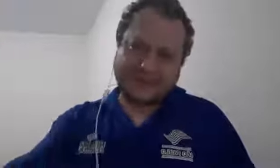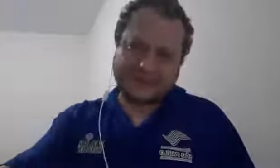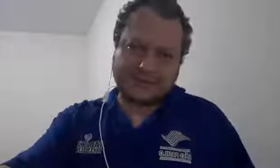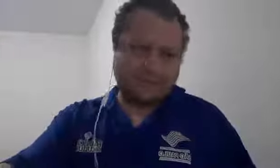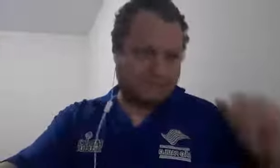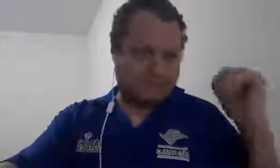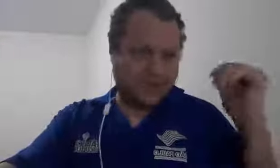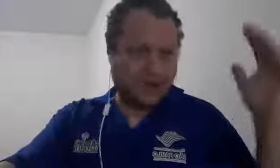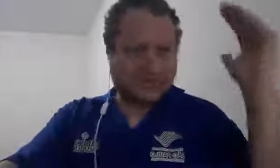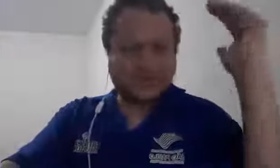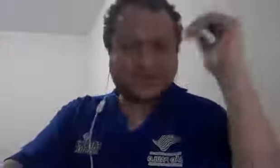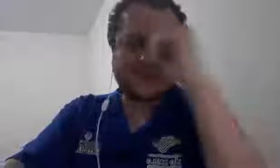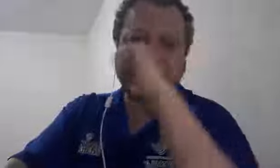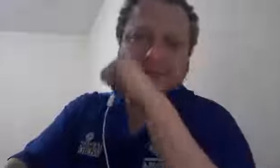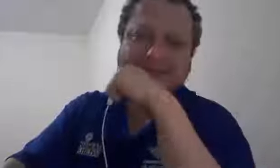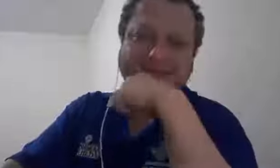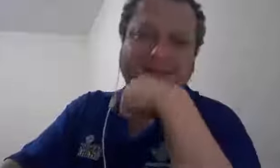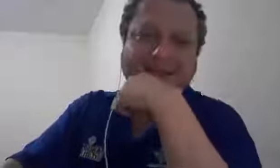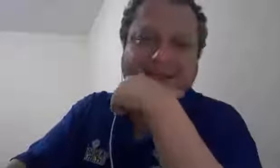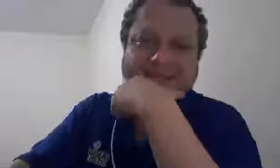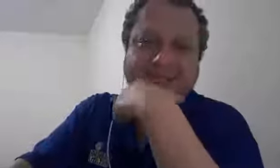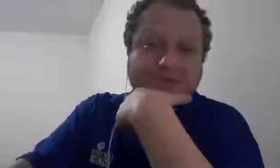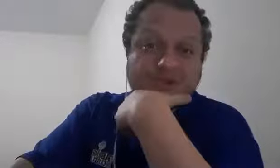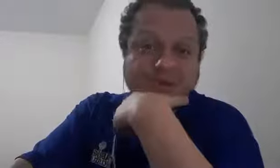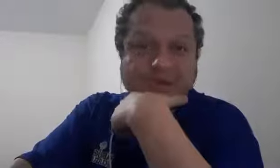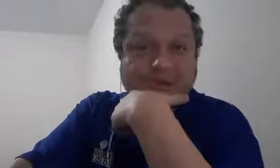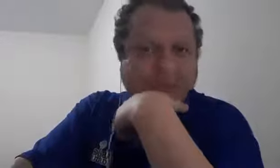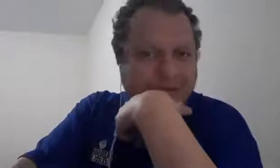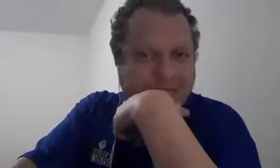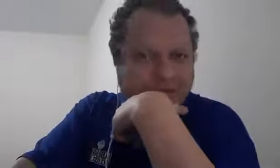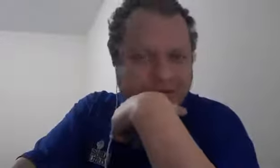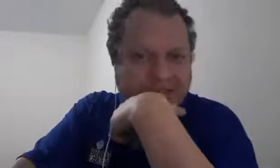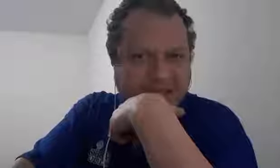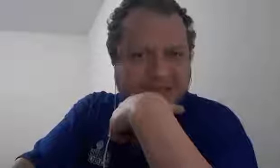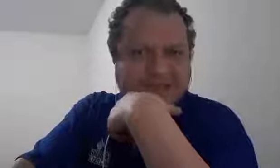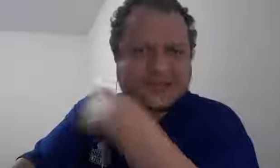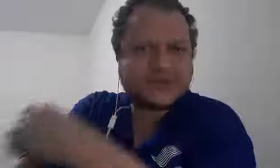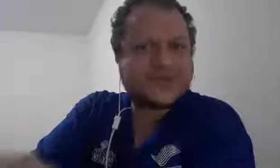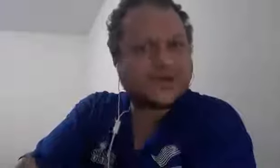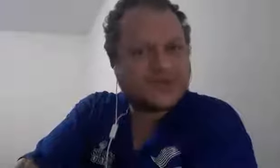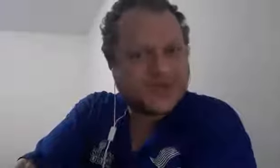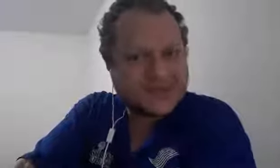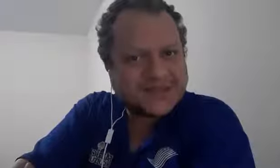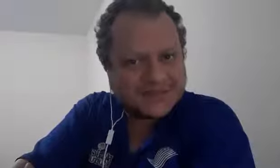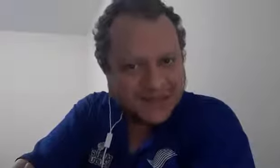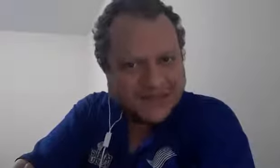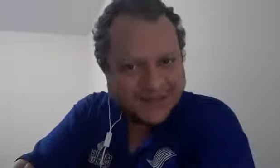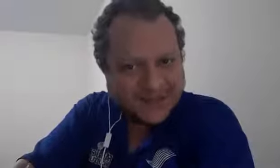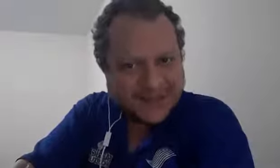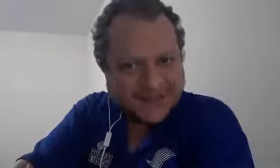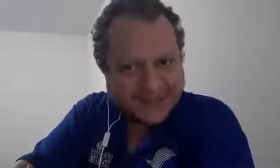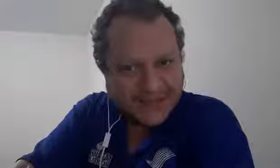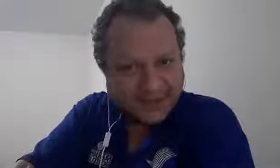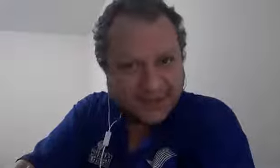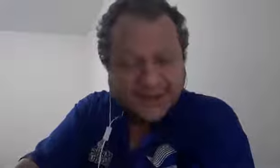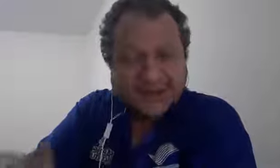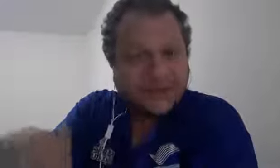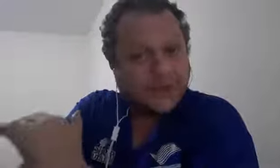contas, embora estejamos à distância, estamos descobrindo que é possível sim fazermos algumas coisas interessantes, tá certo? Então,